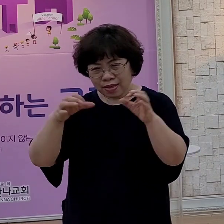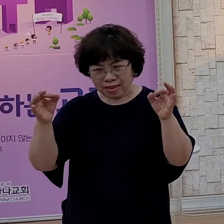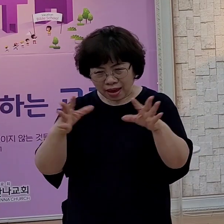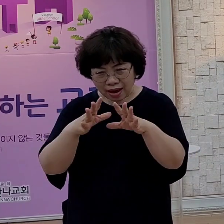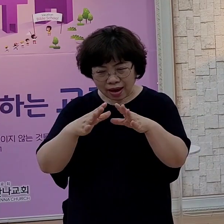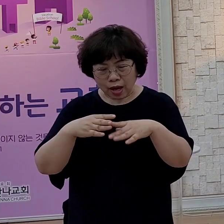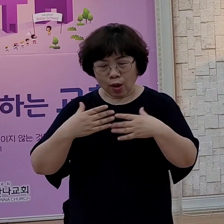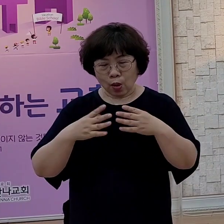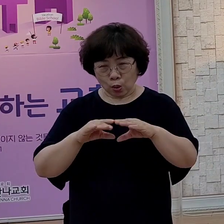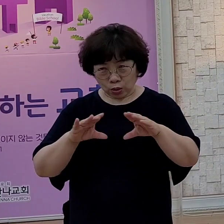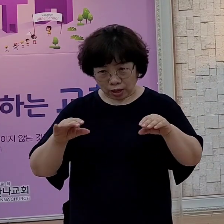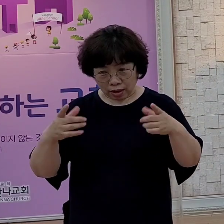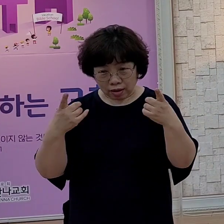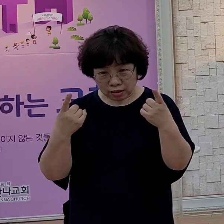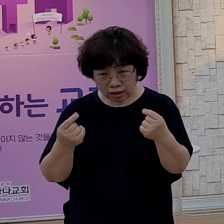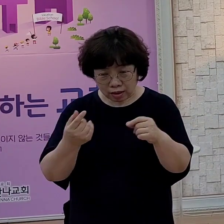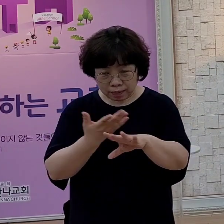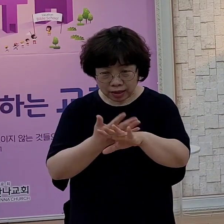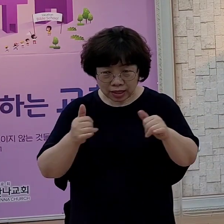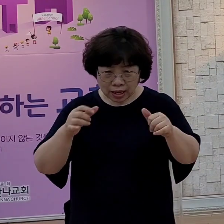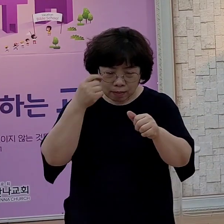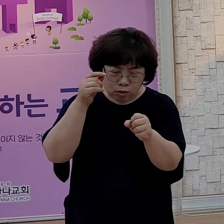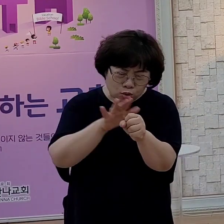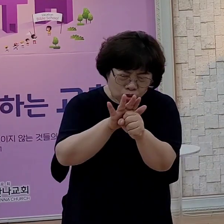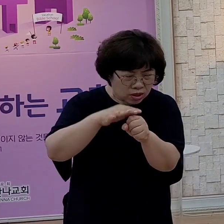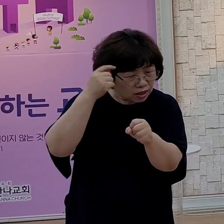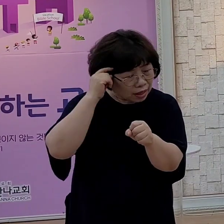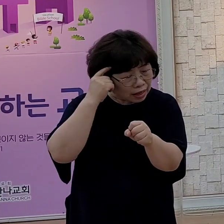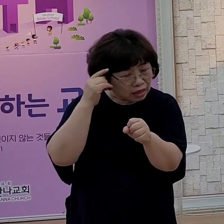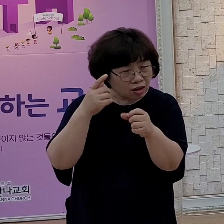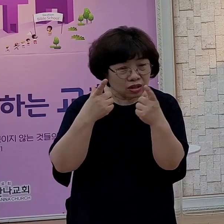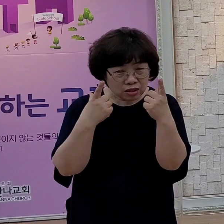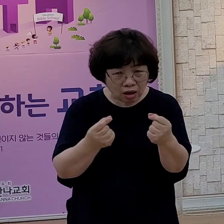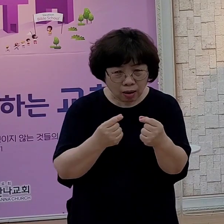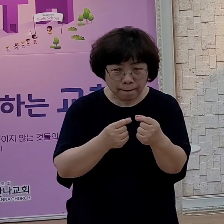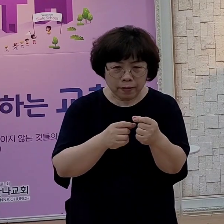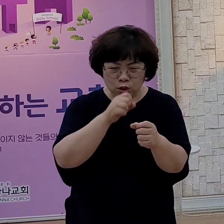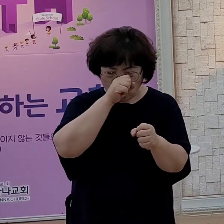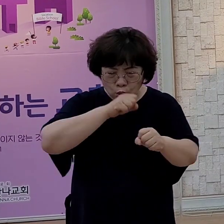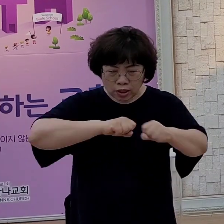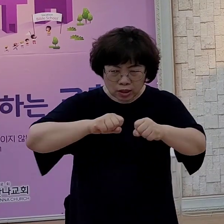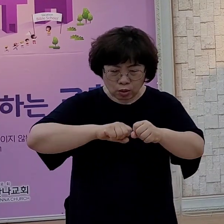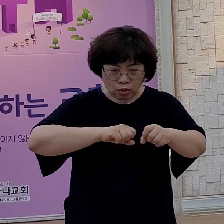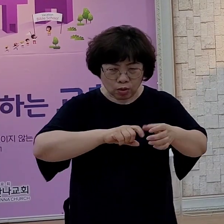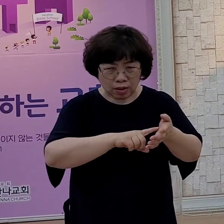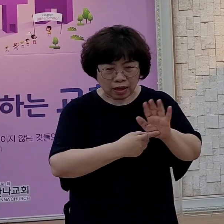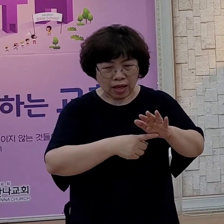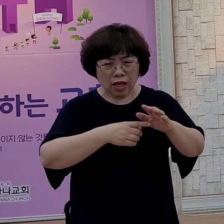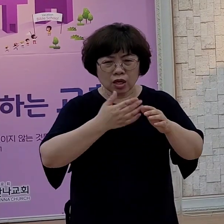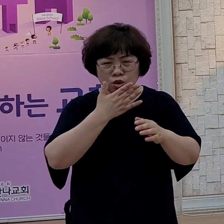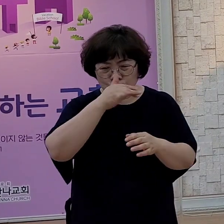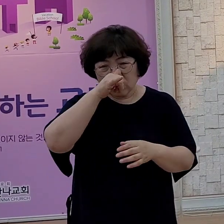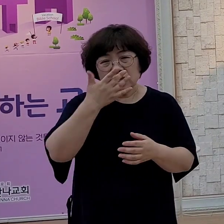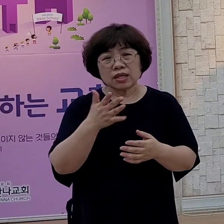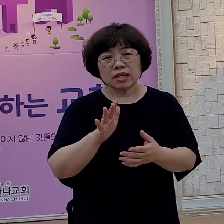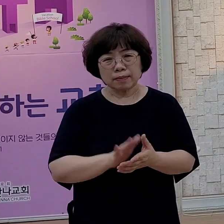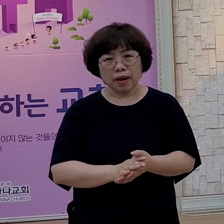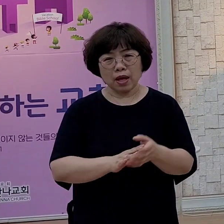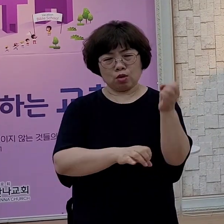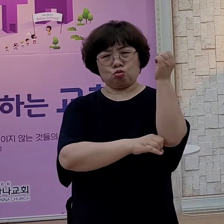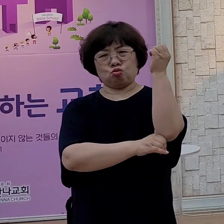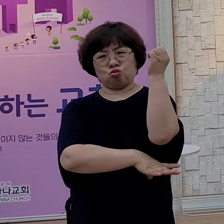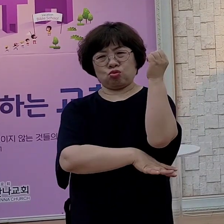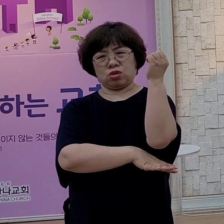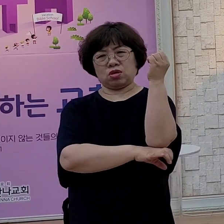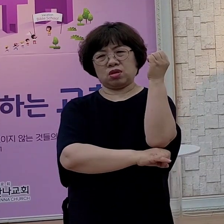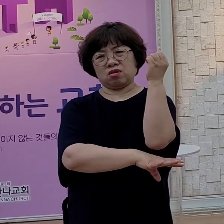보이고 때로는 잠시 남을 불쌍히 여기고 때로는 잠시 선행을 베풀 수가 있지만 여러분, 결국 우리 본질은 어디서